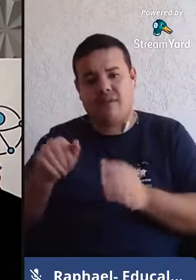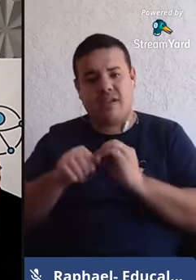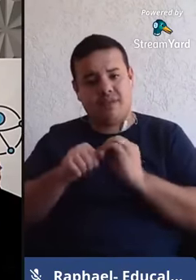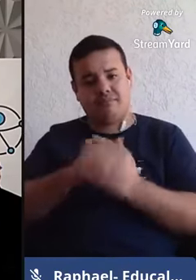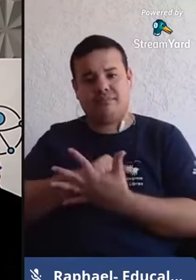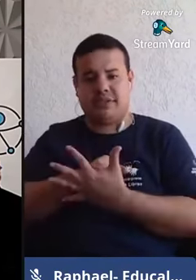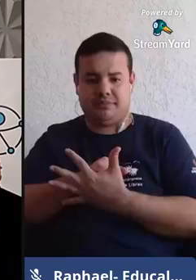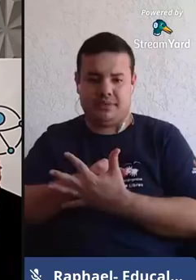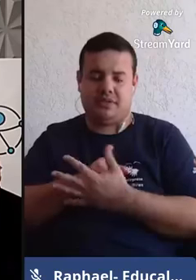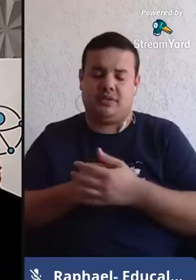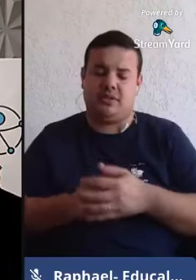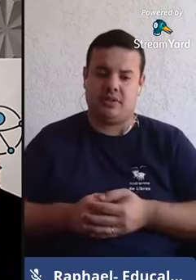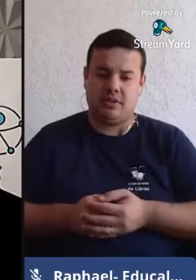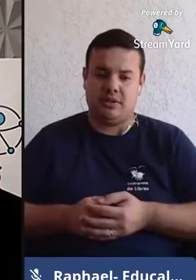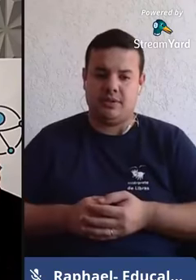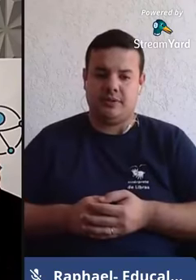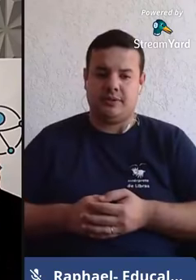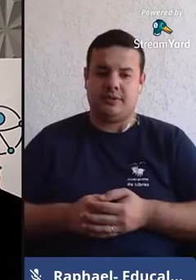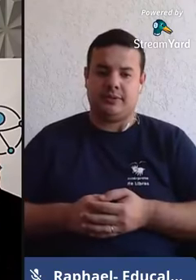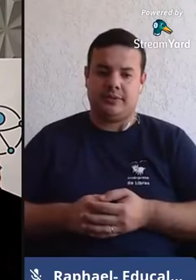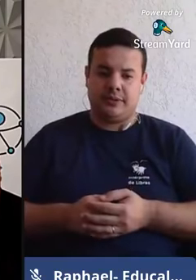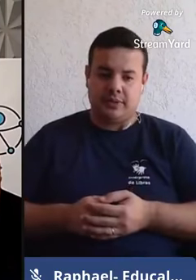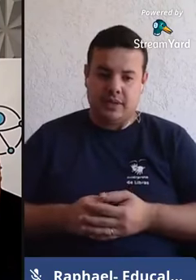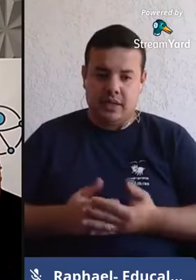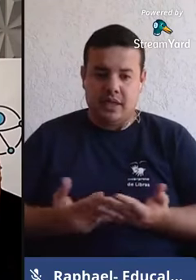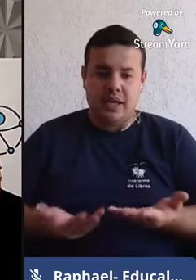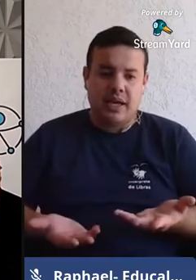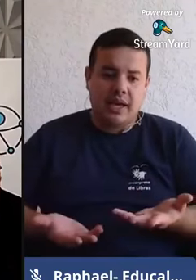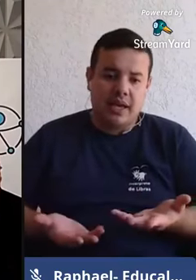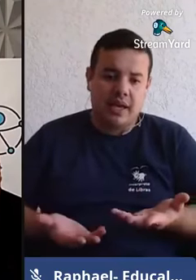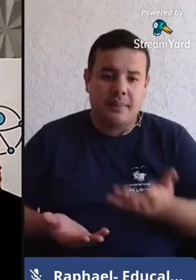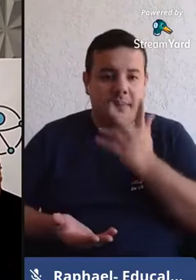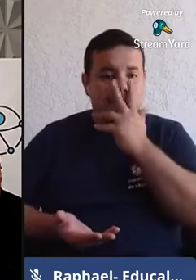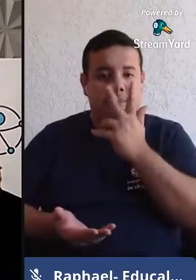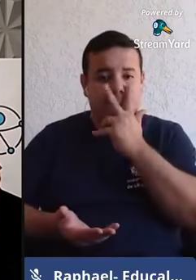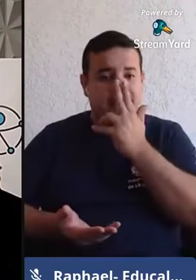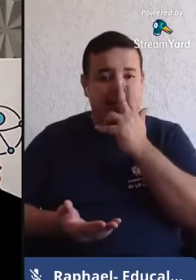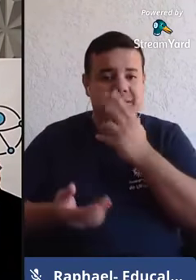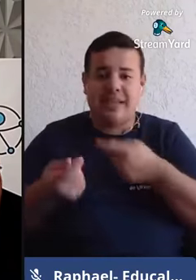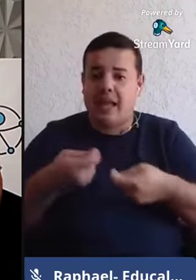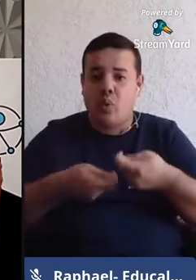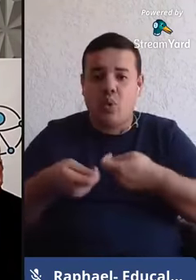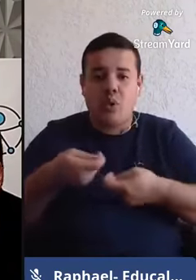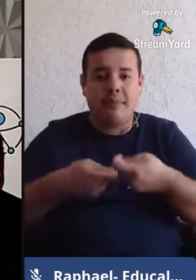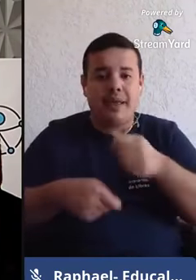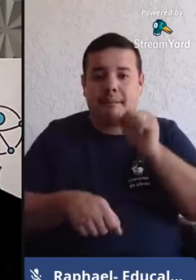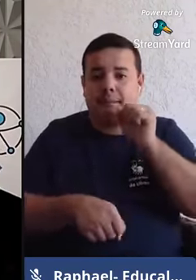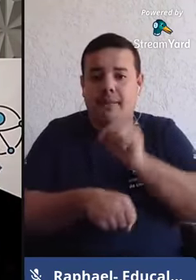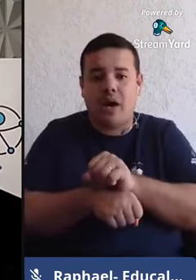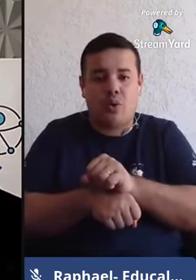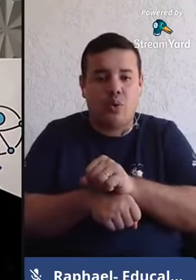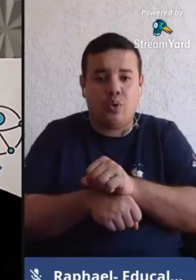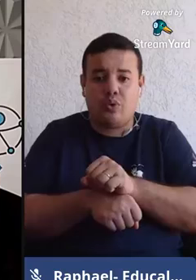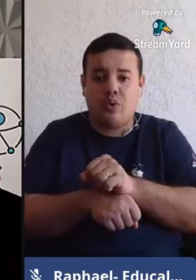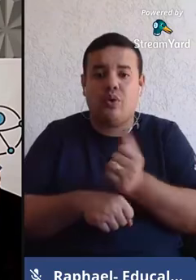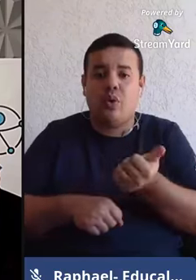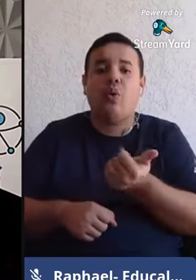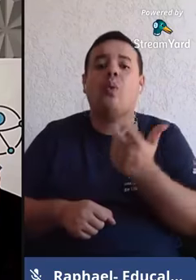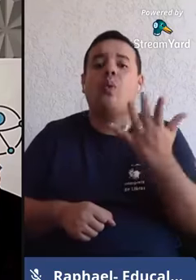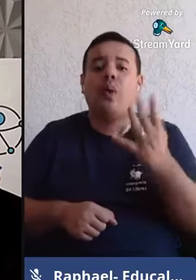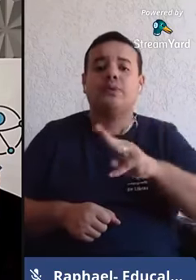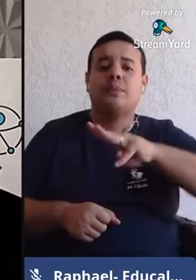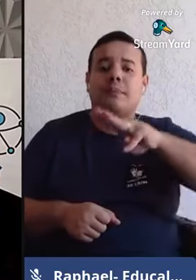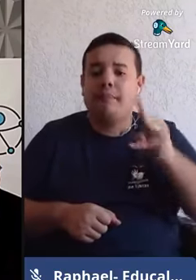isso? Se reinventar. Senão é muito, né, a economia está parada. Quantos milhões